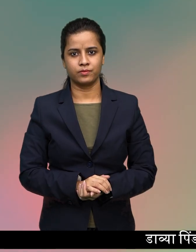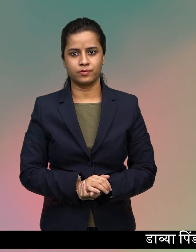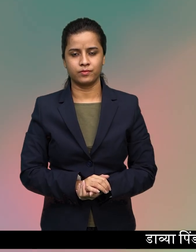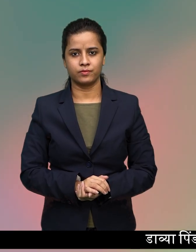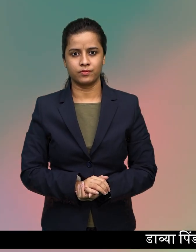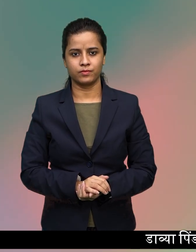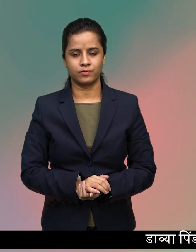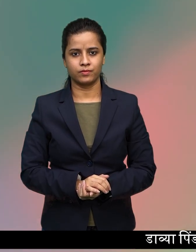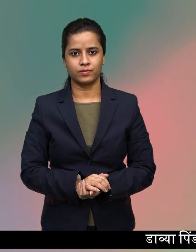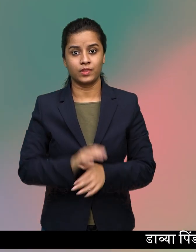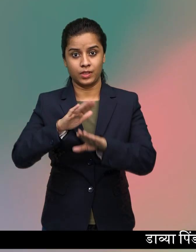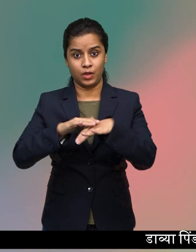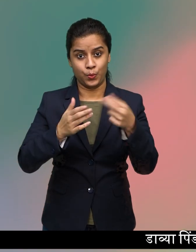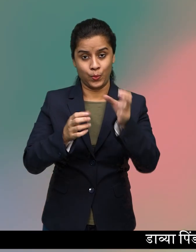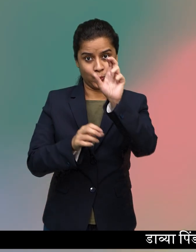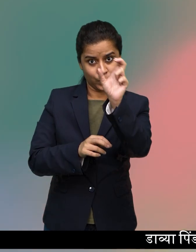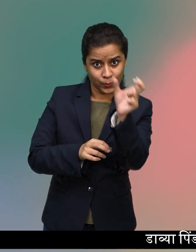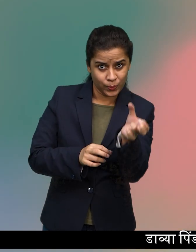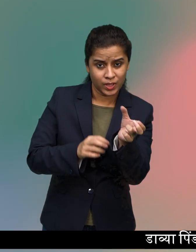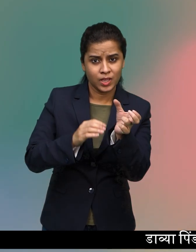डाव्या पिंडकोशातून महाधमनी निघते.